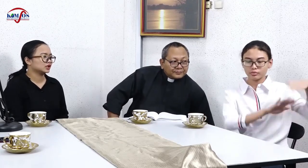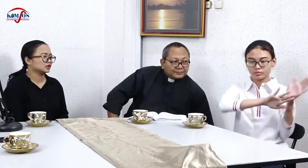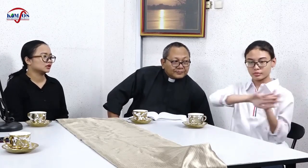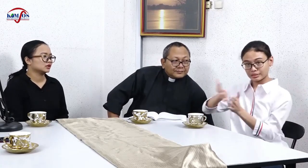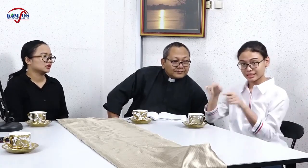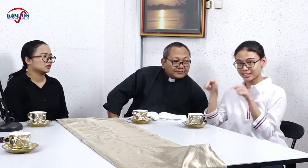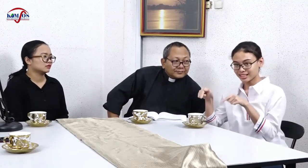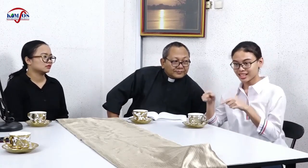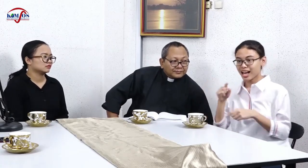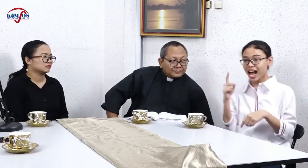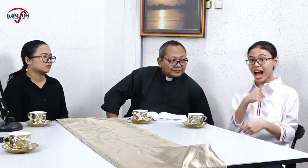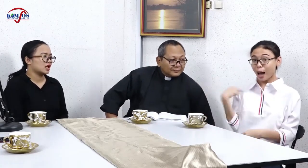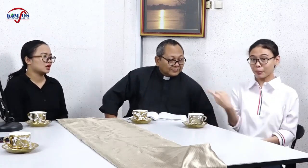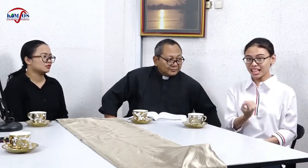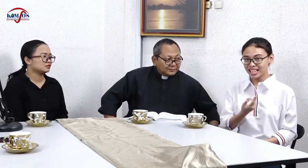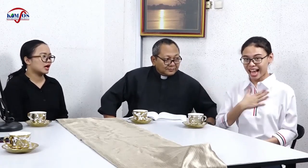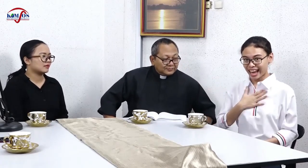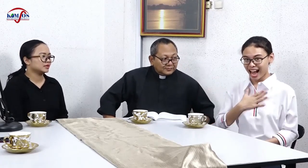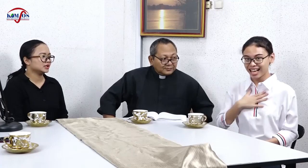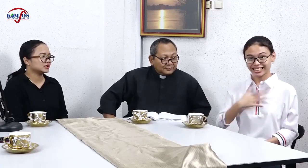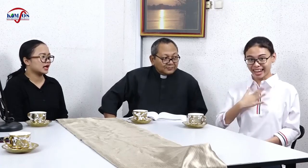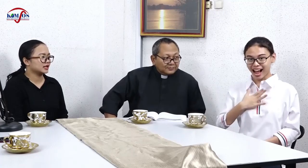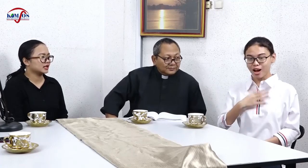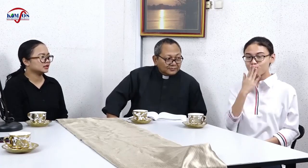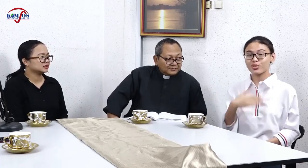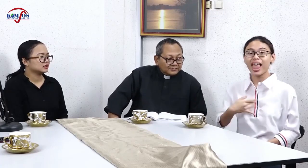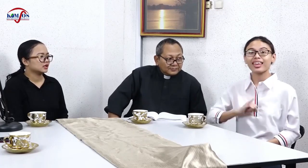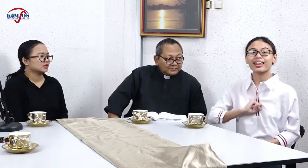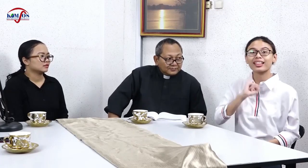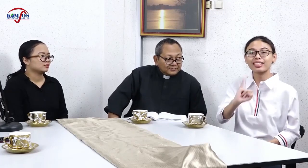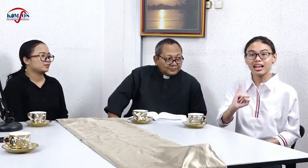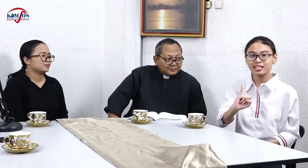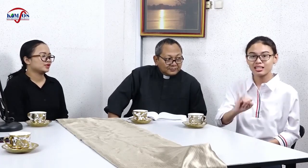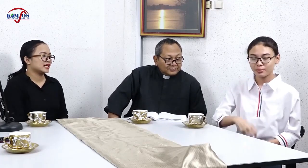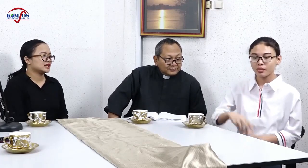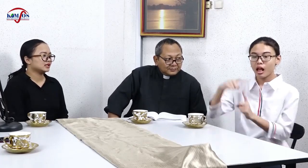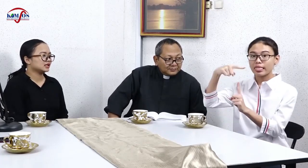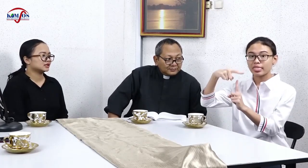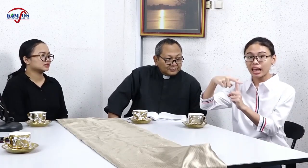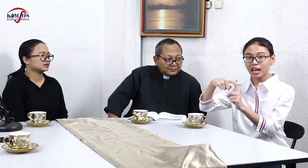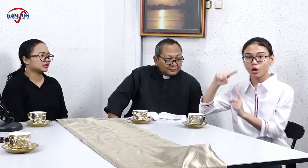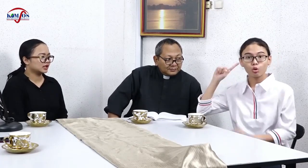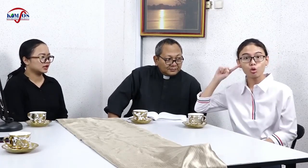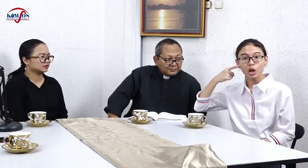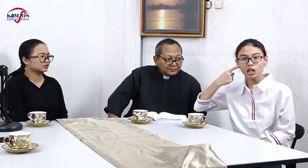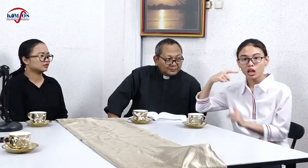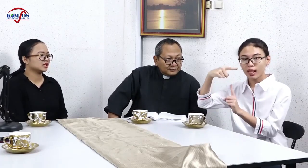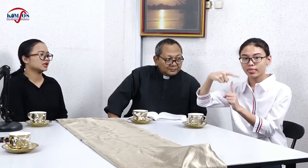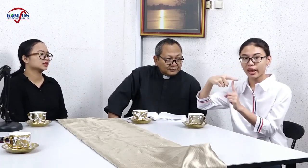dokter lalu kami saya punya identitas